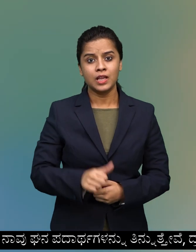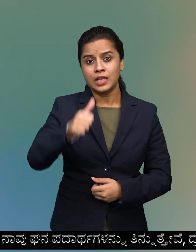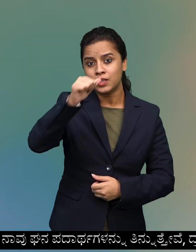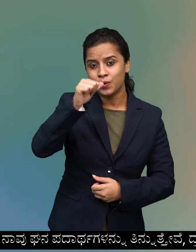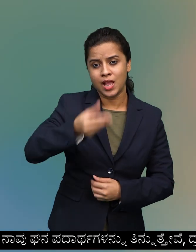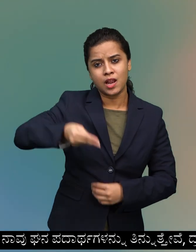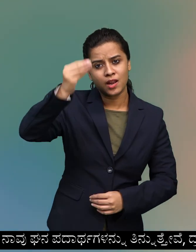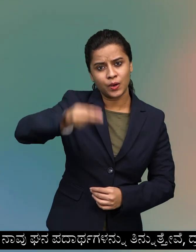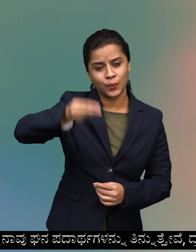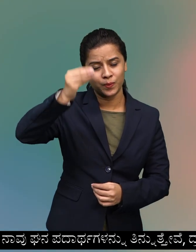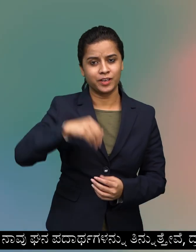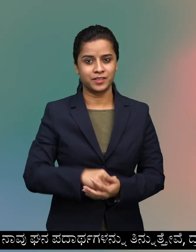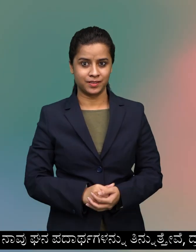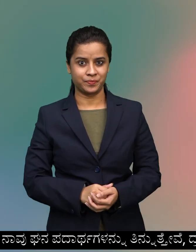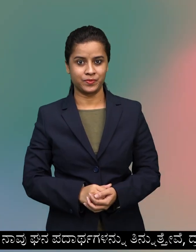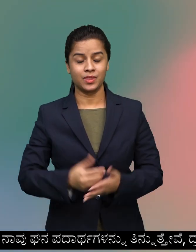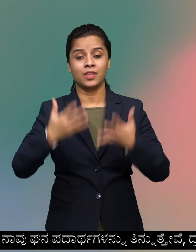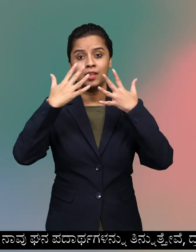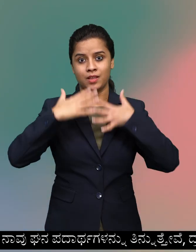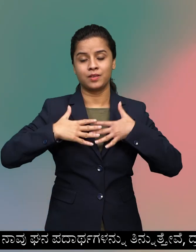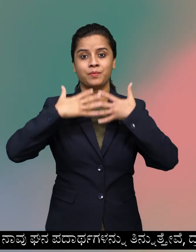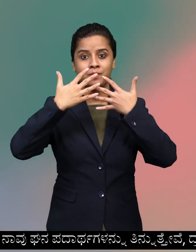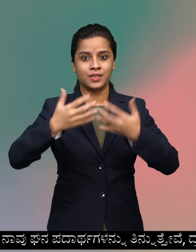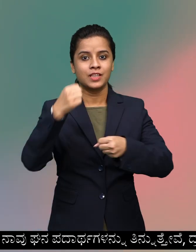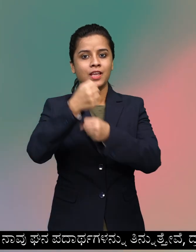ಕುಡಿಯುತ್ತೇವೆ ಮತ್ತು ಅನಿಲಗಳನ್ನು ಉಸಿರಾಡುತ್ತೇವೆ.